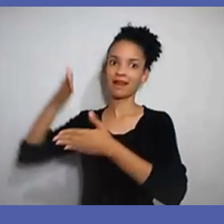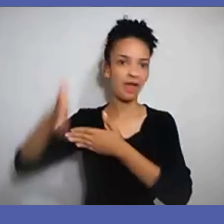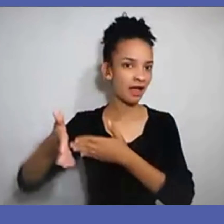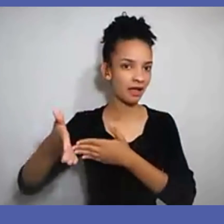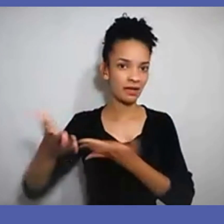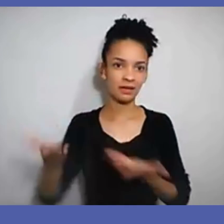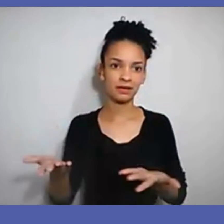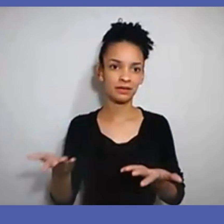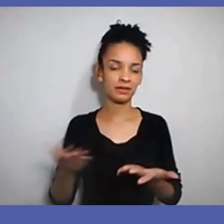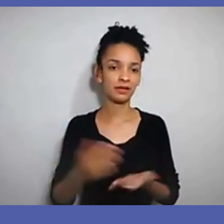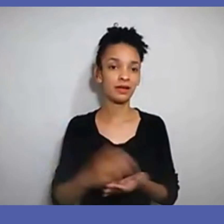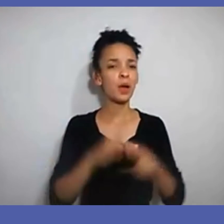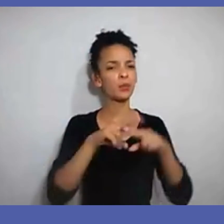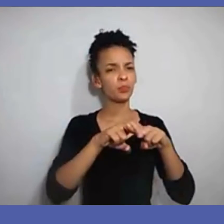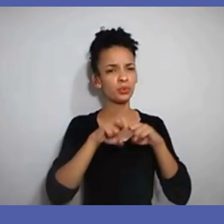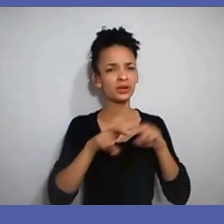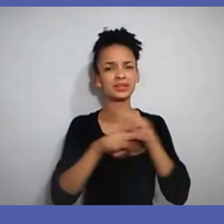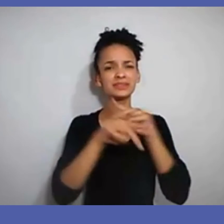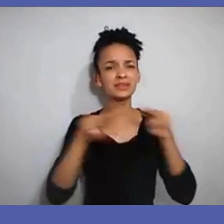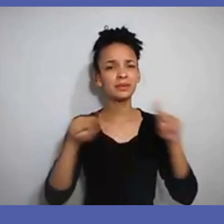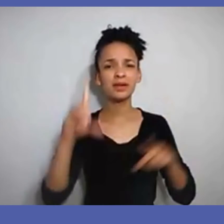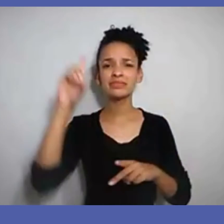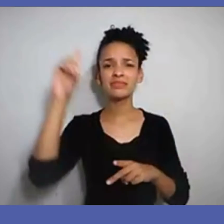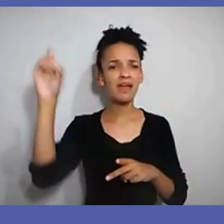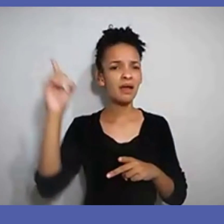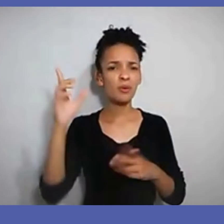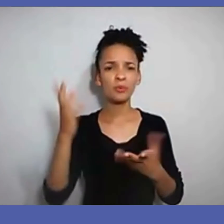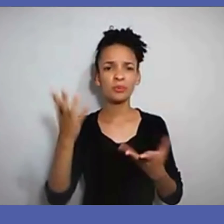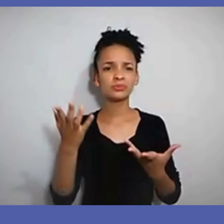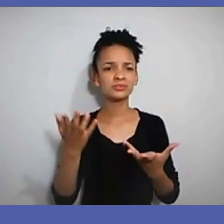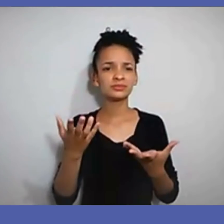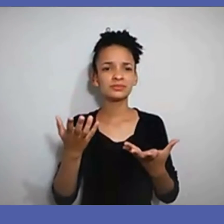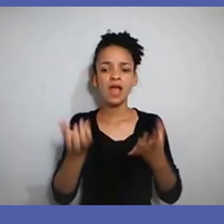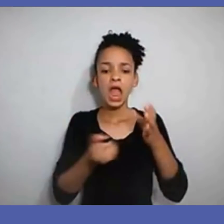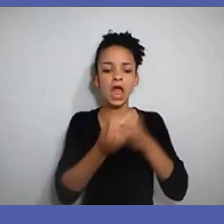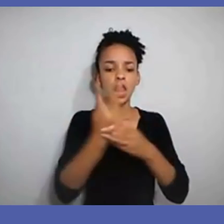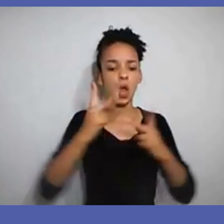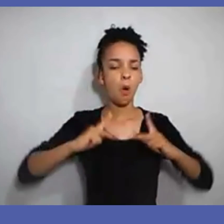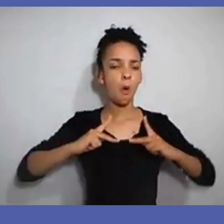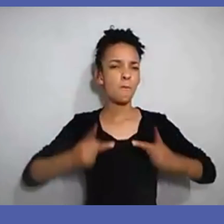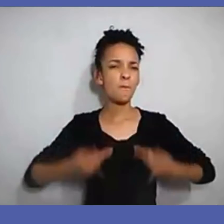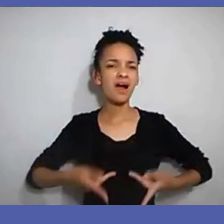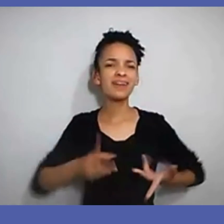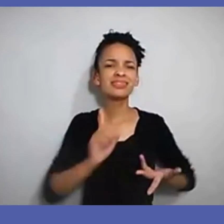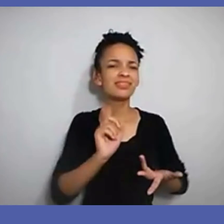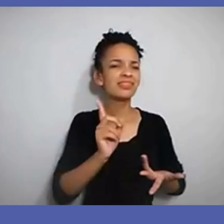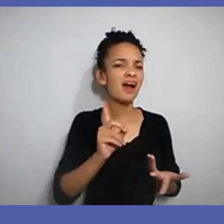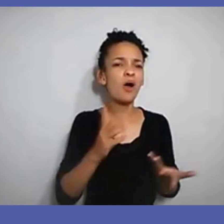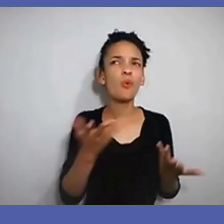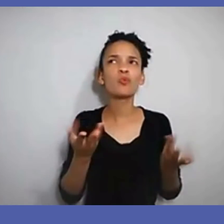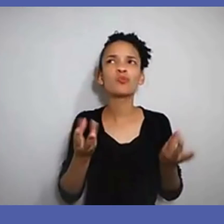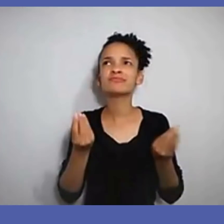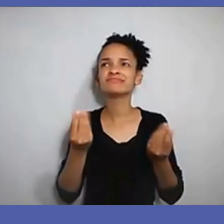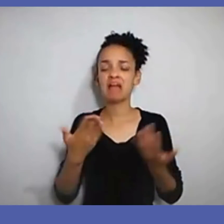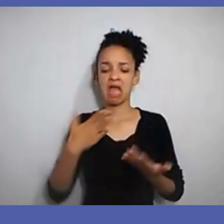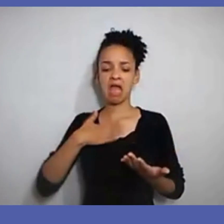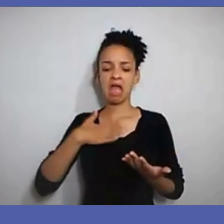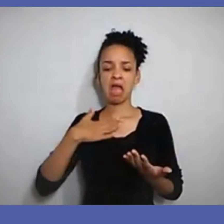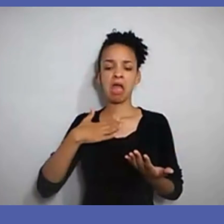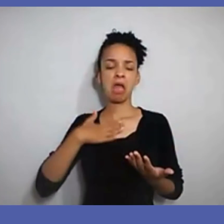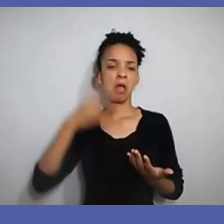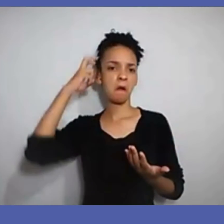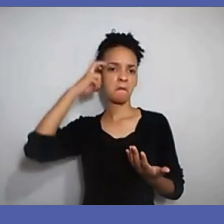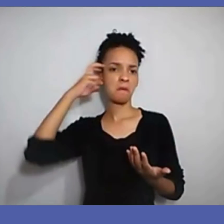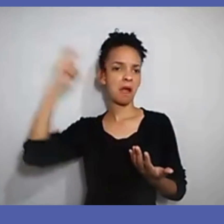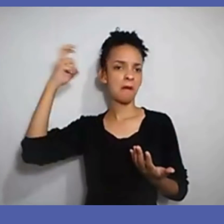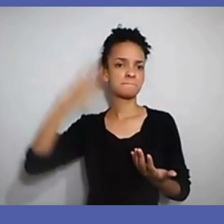Portanto, irmãos, Deus não criou o homem para que pudesse esse homem usar da sua capacidade para ajudar Deus,